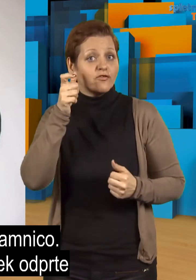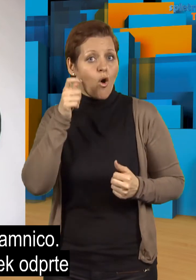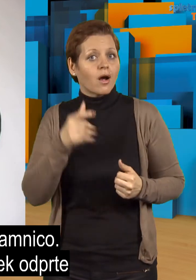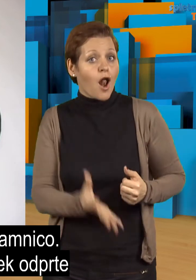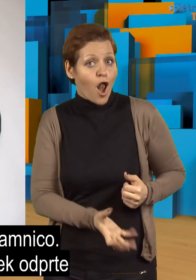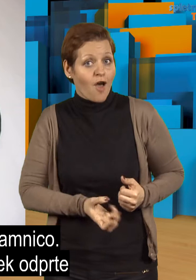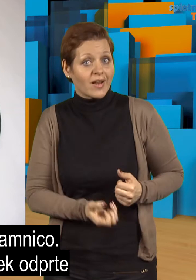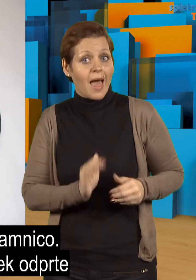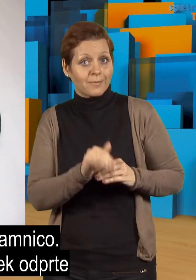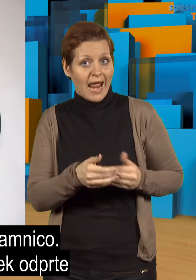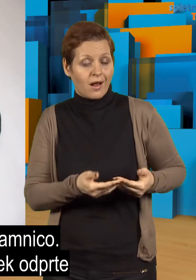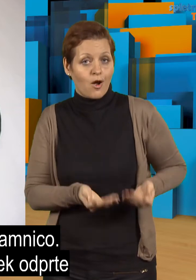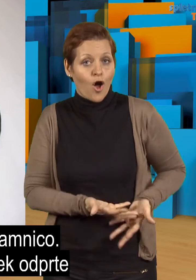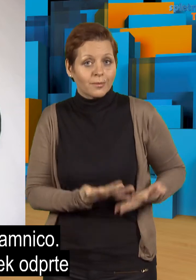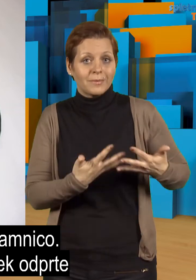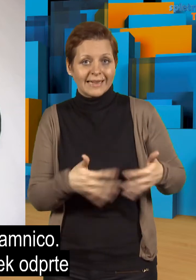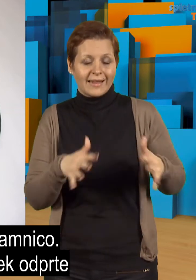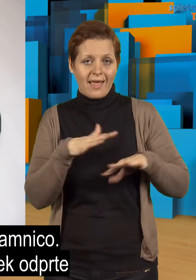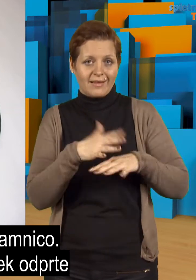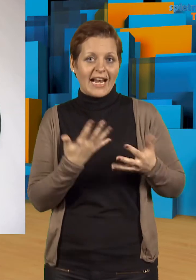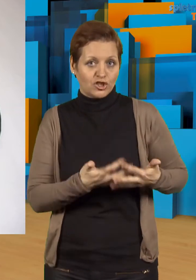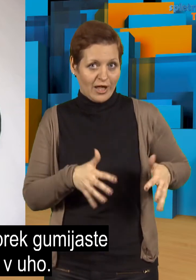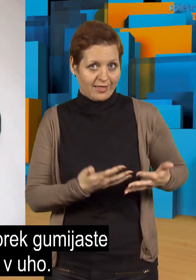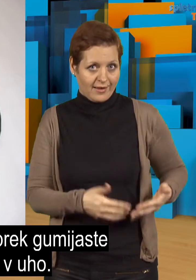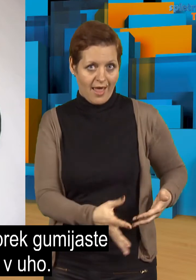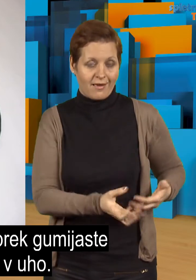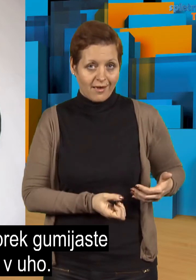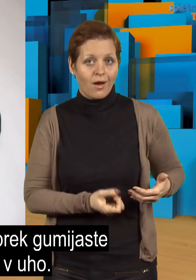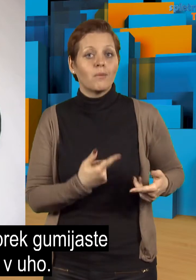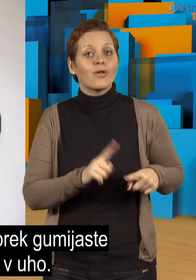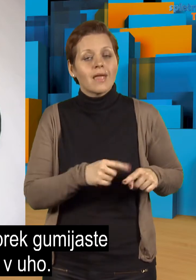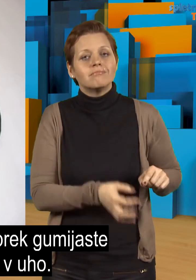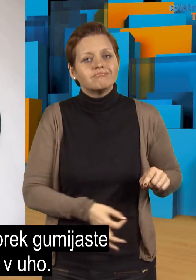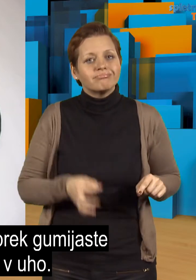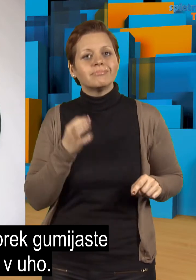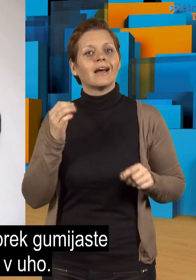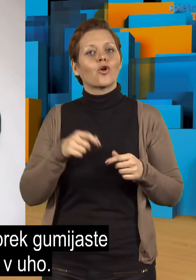Zvok je lovila prek odprte rešetke, od koder je prek gumijaste cevke potoval v uho.